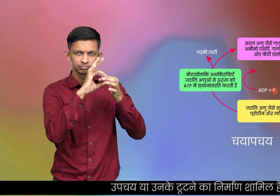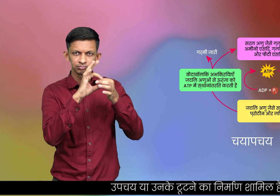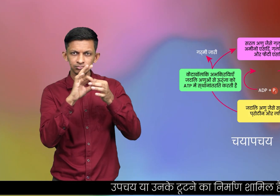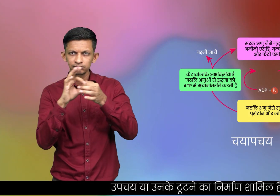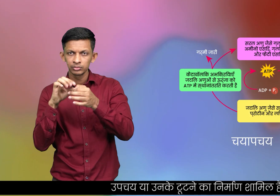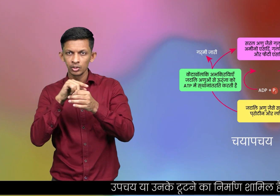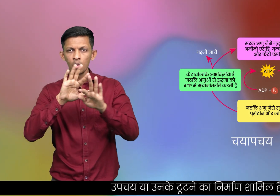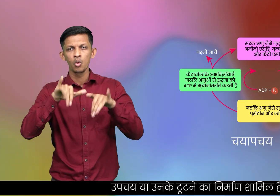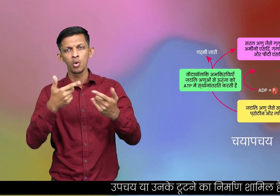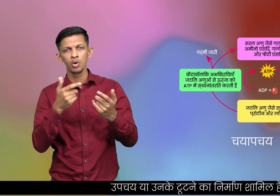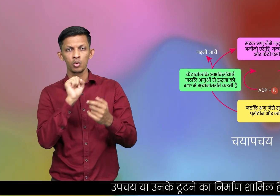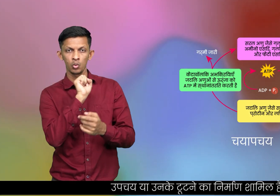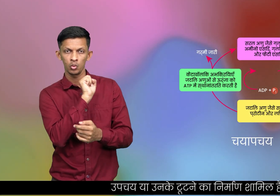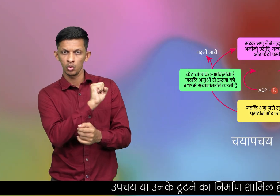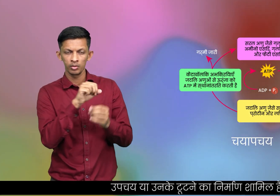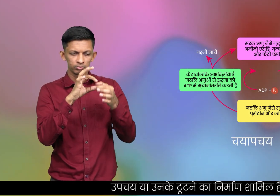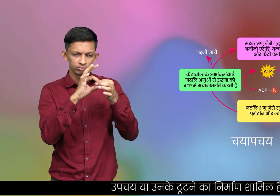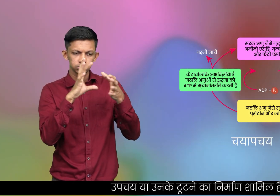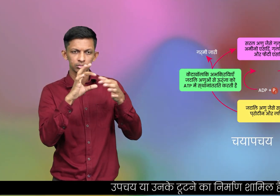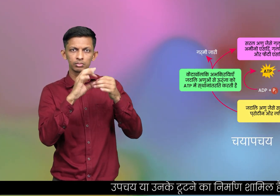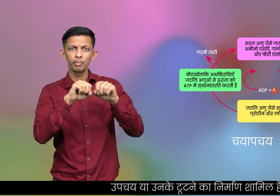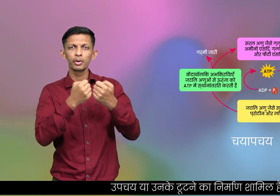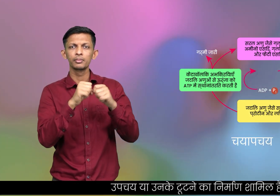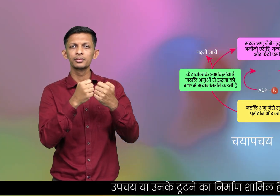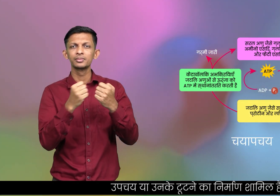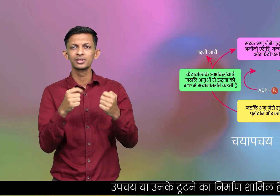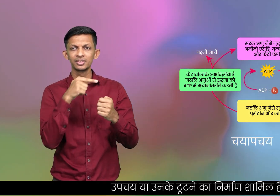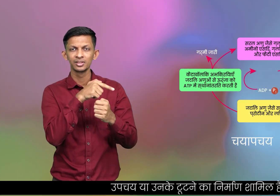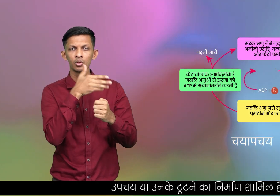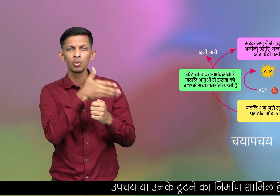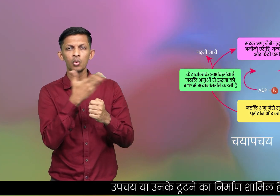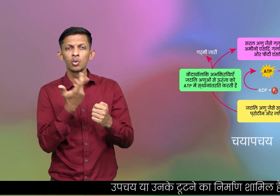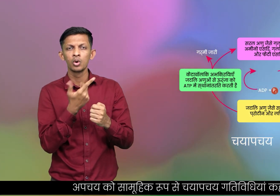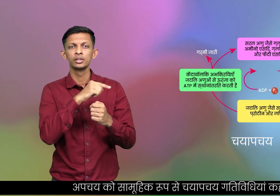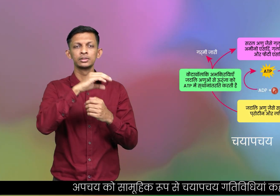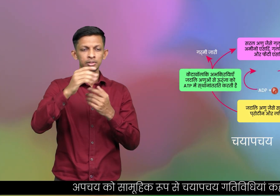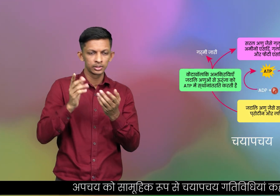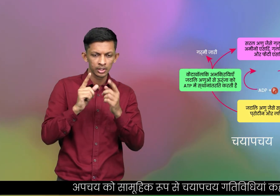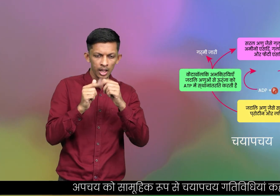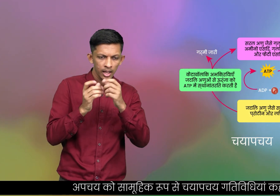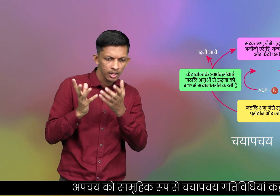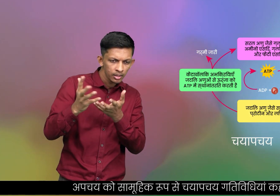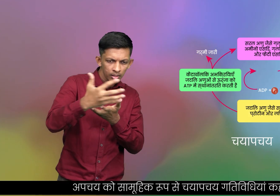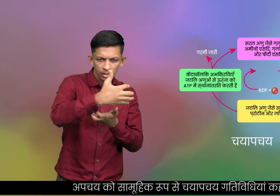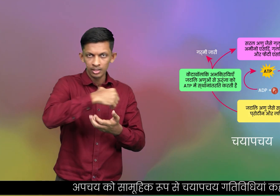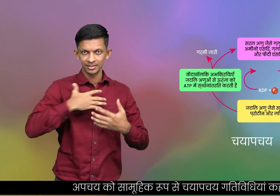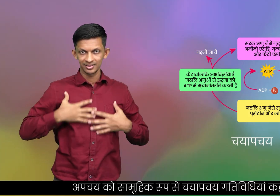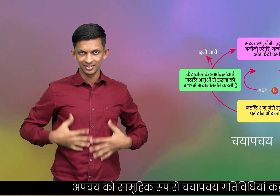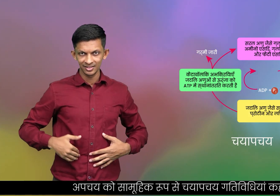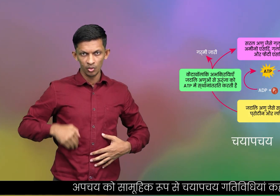अपचय या उनके टूटने का निर्माण शामिल है। अपचय को सामूहिक रूप